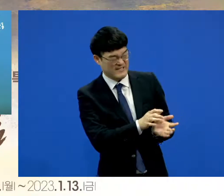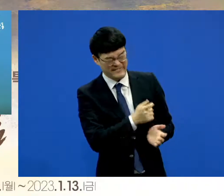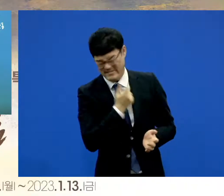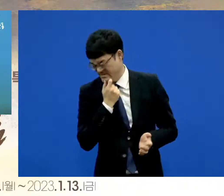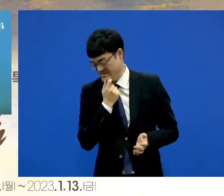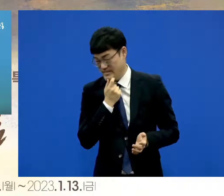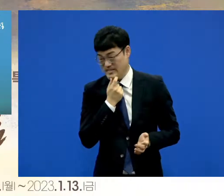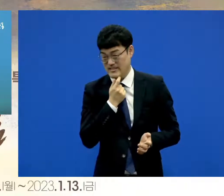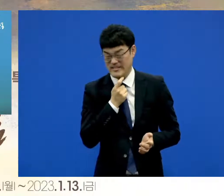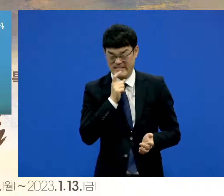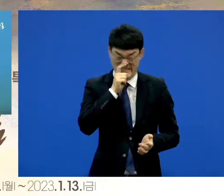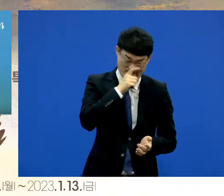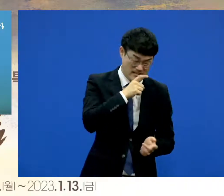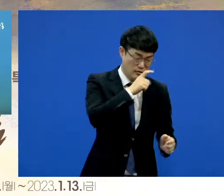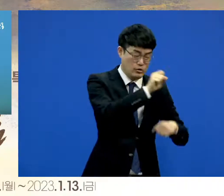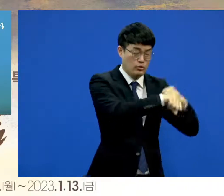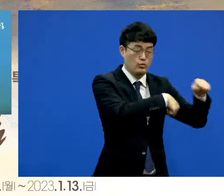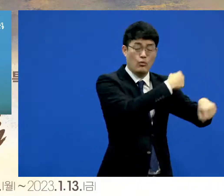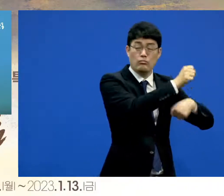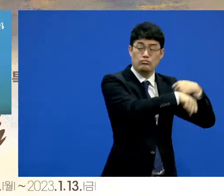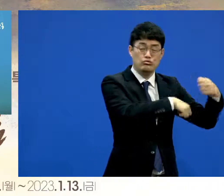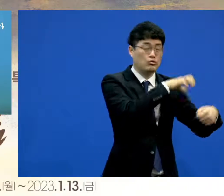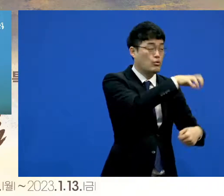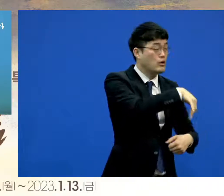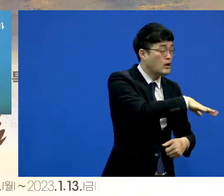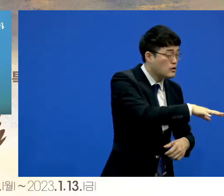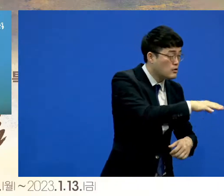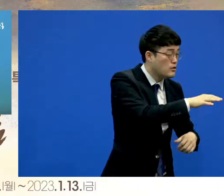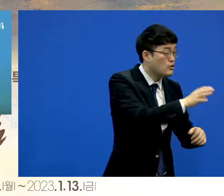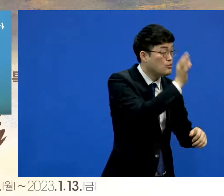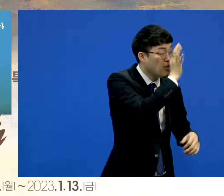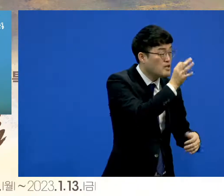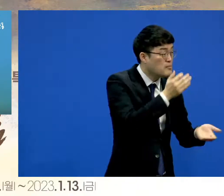그 돼지를 치던 곳까지 가는 겁니다.